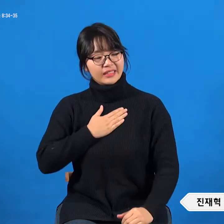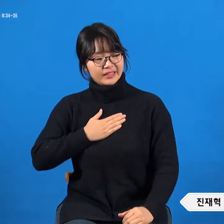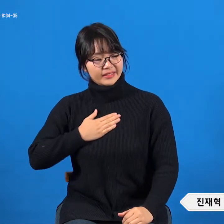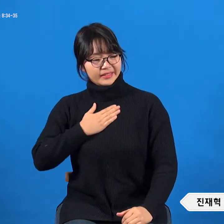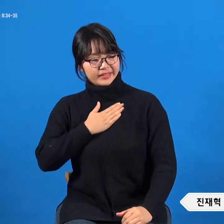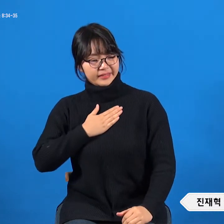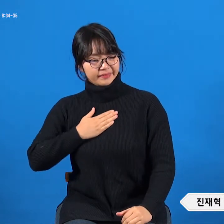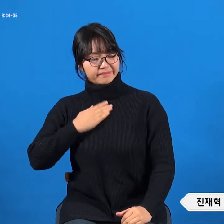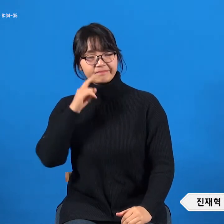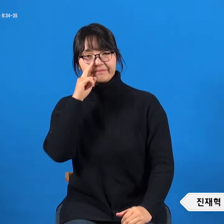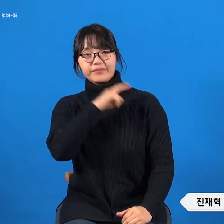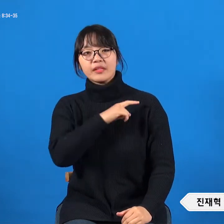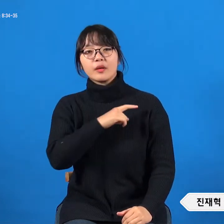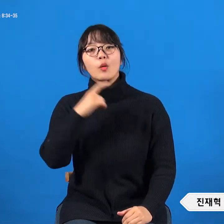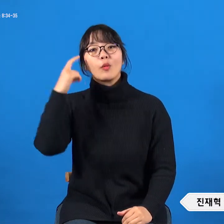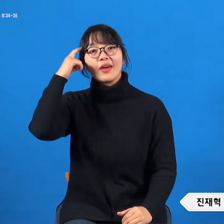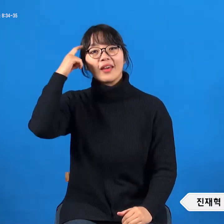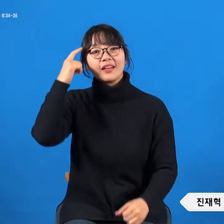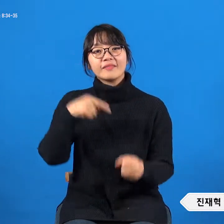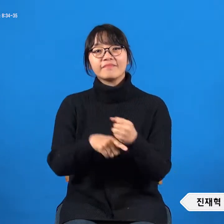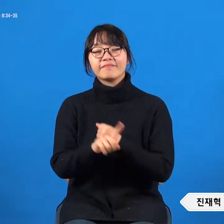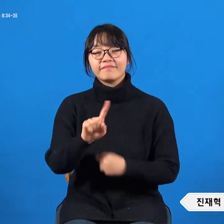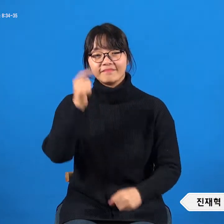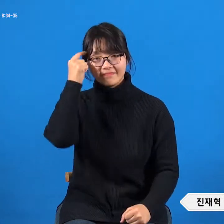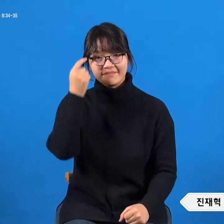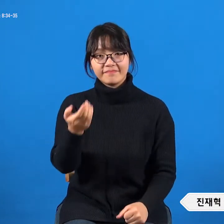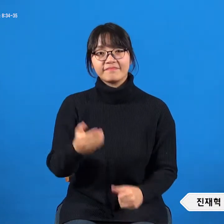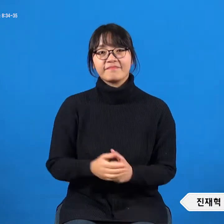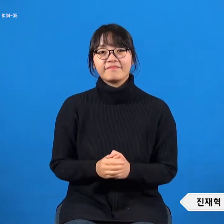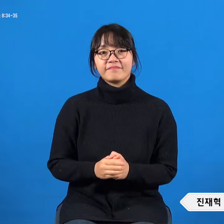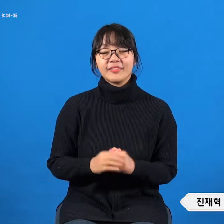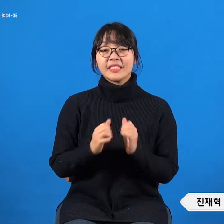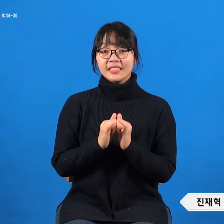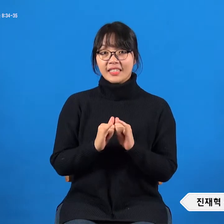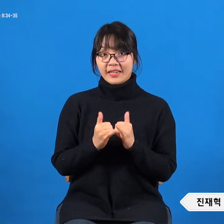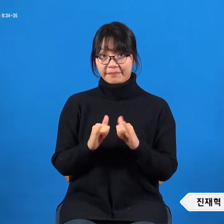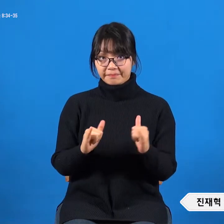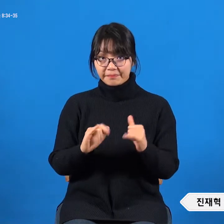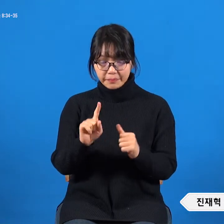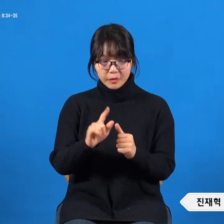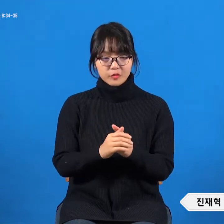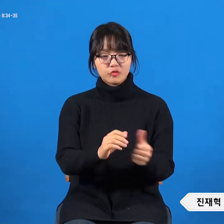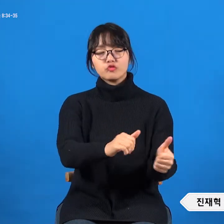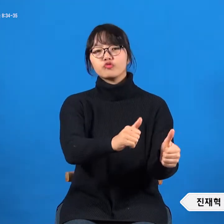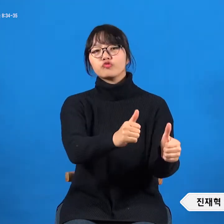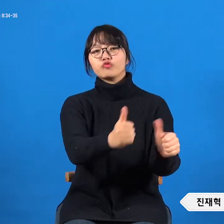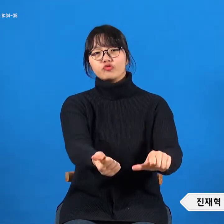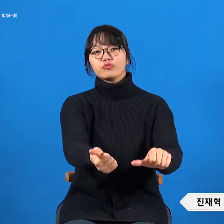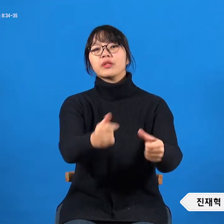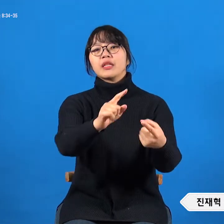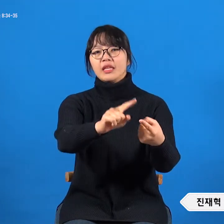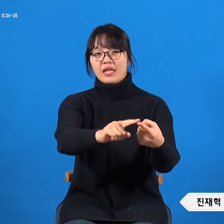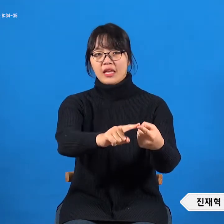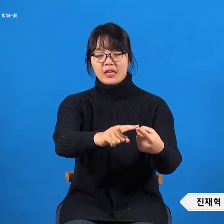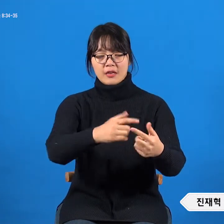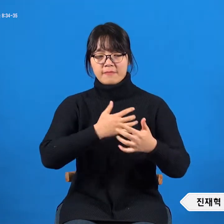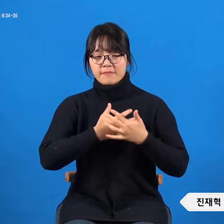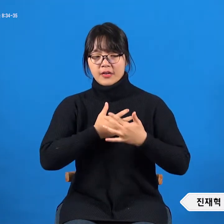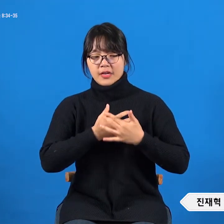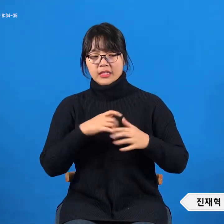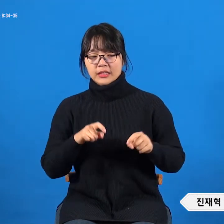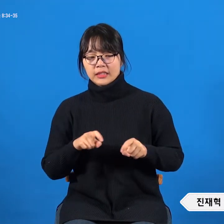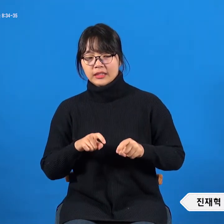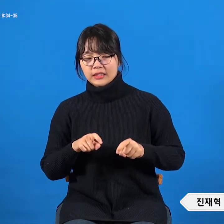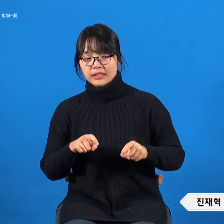깊게 불편함을 일으키는 이유가 될까요? 우리도 모르는 사이에 이 죽음에 대한 불안함,